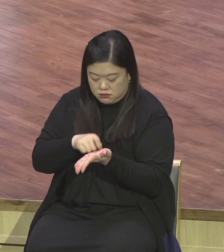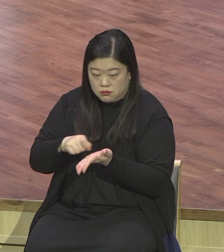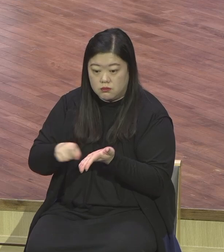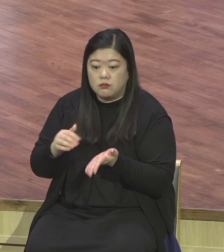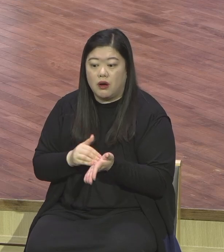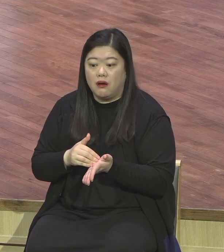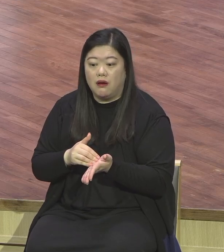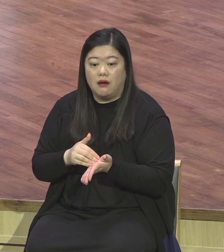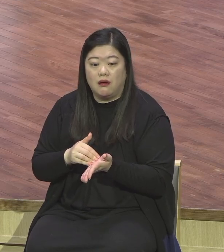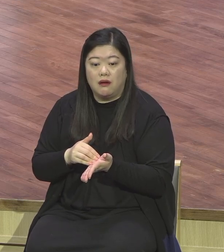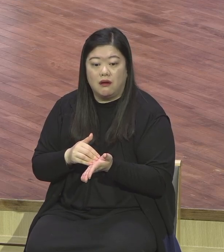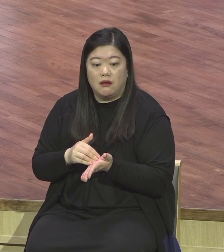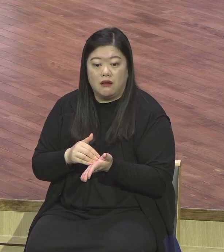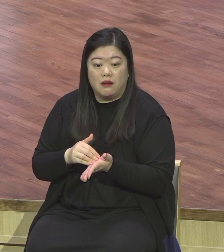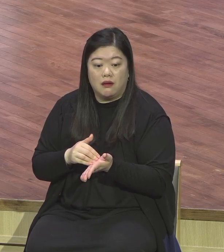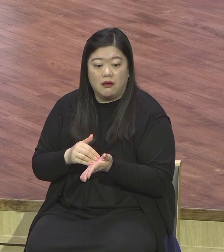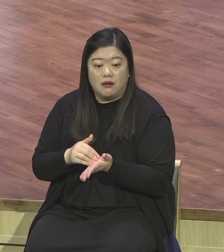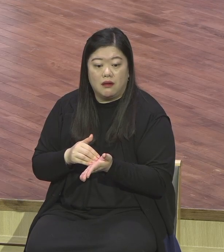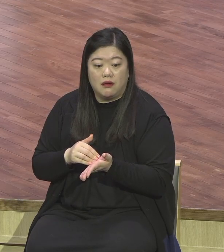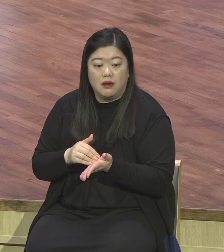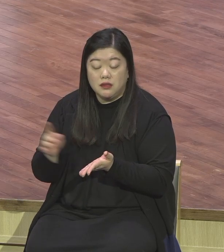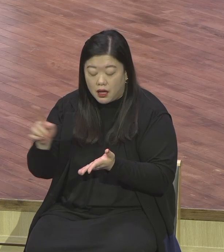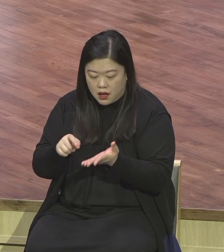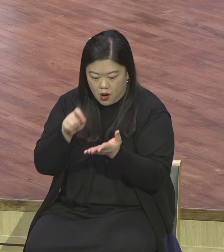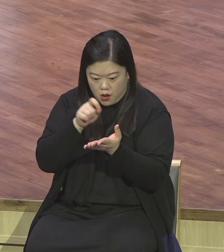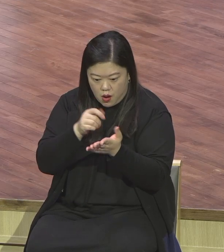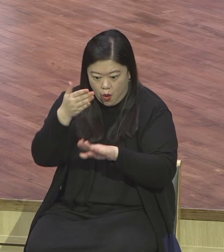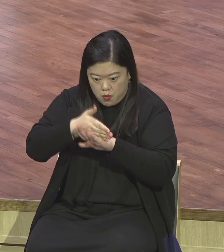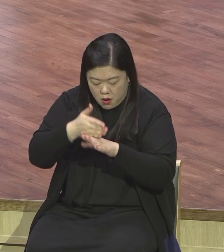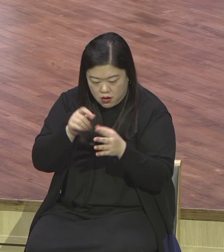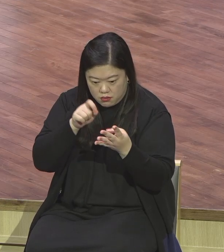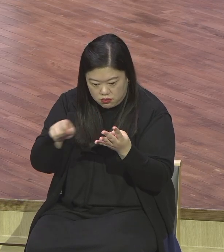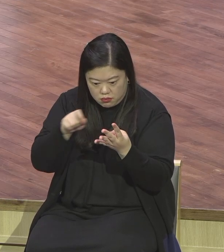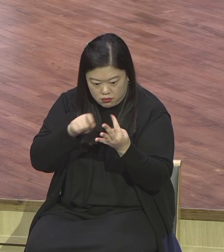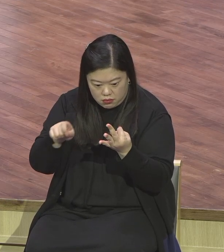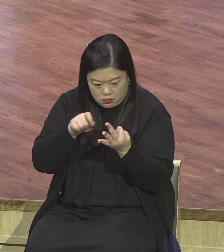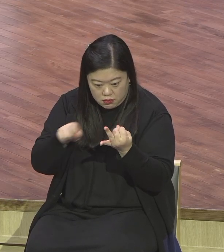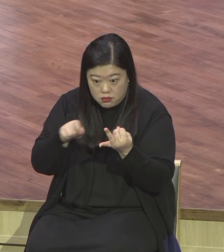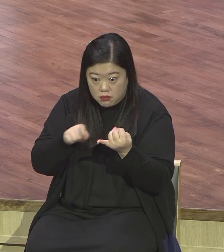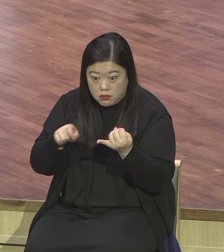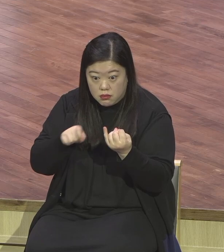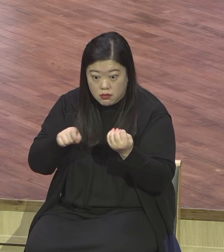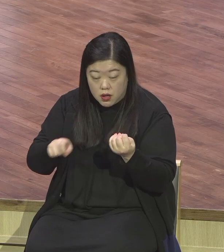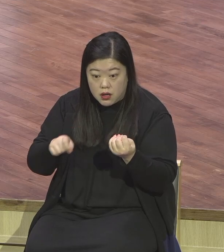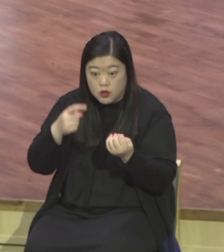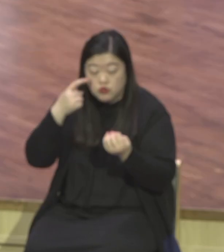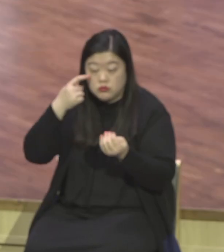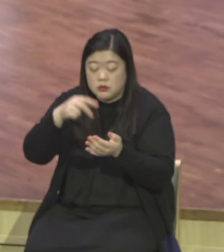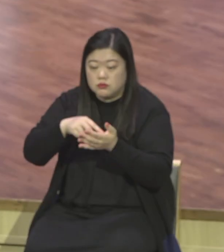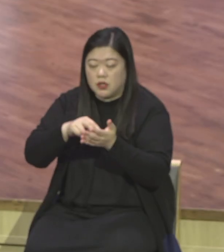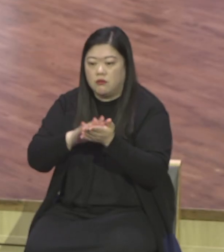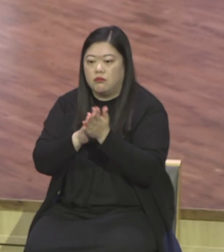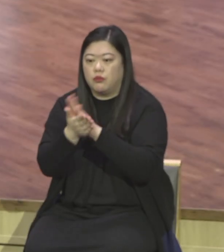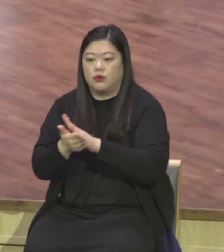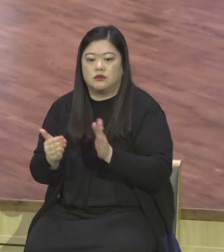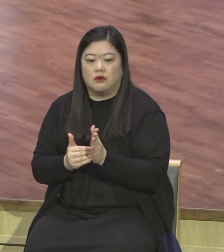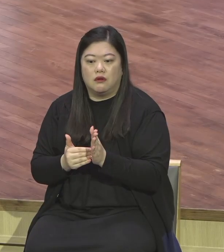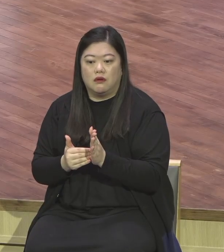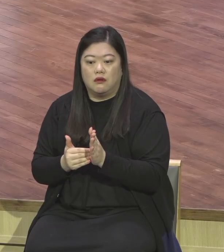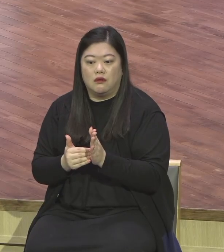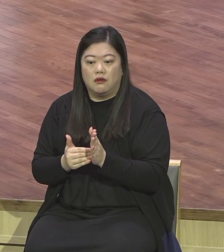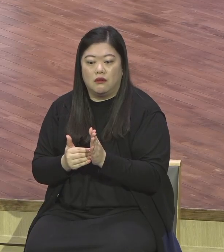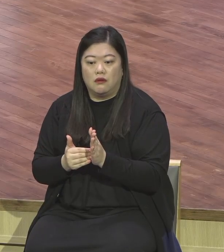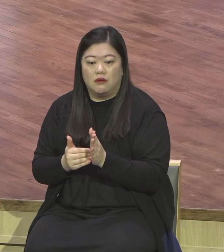여러분 이 사람이 눈이 바뀌니까 다 바뀌는 거예요 자 우리가요 영적인 눈이 바뀌어야 돼요 영적인 눈이 영적인